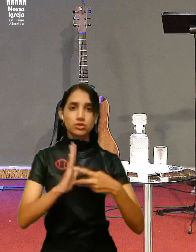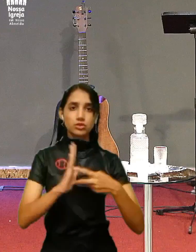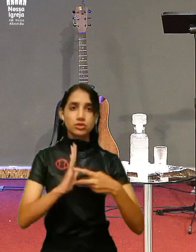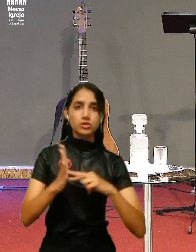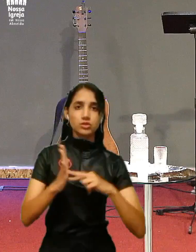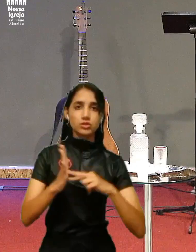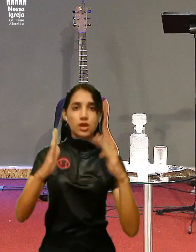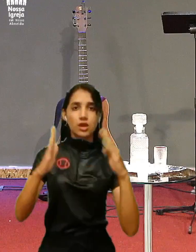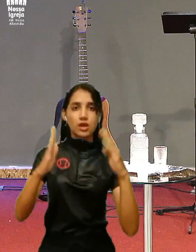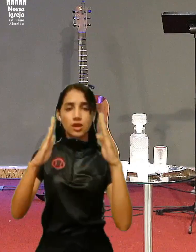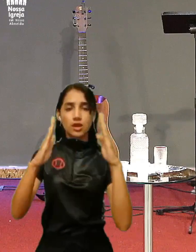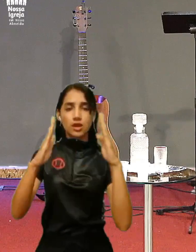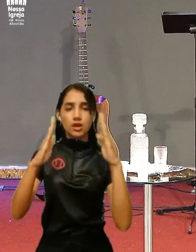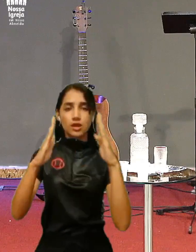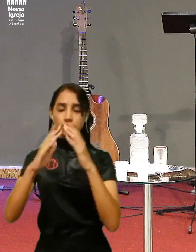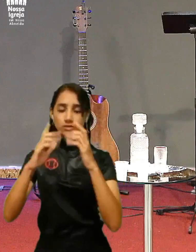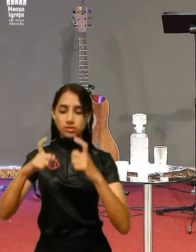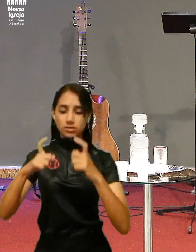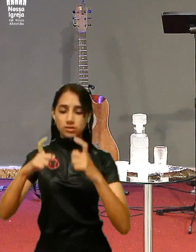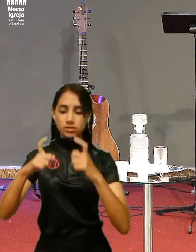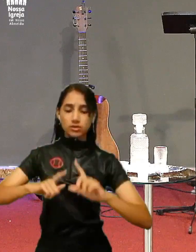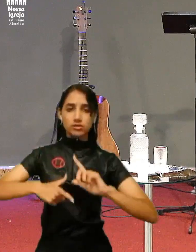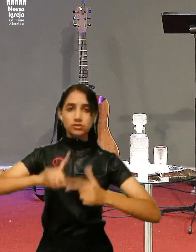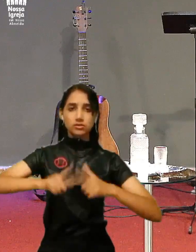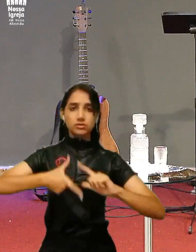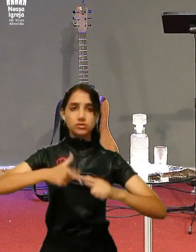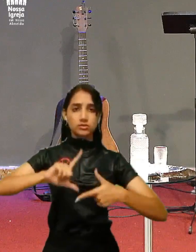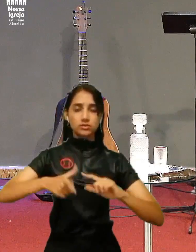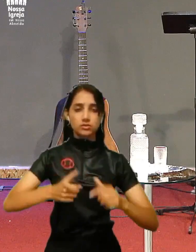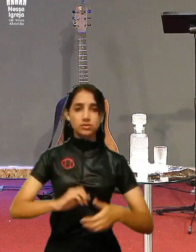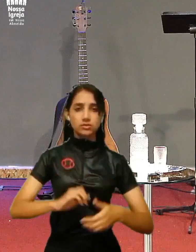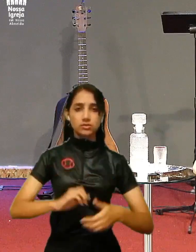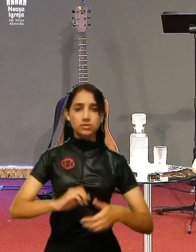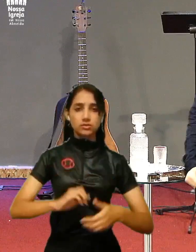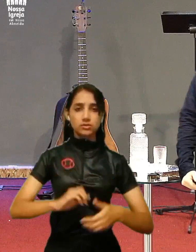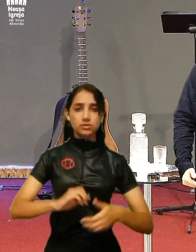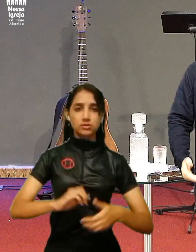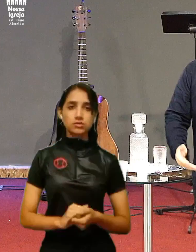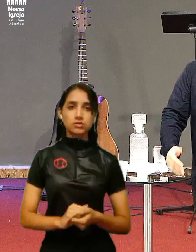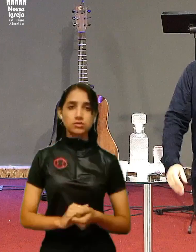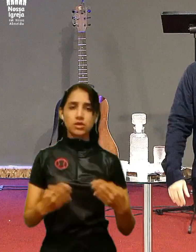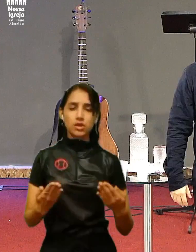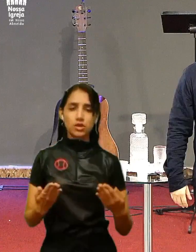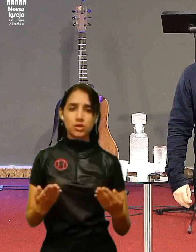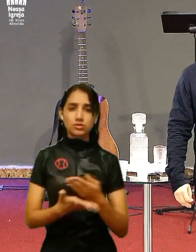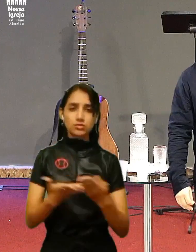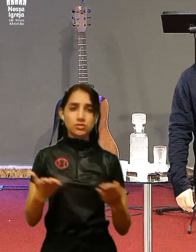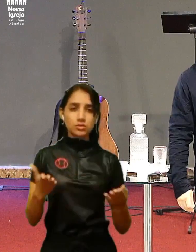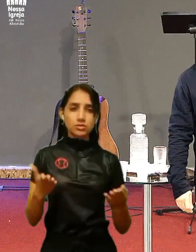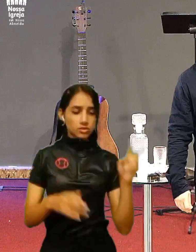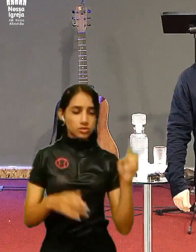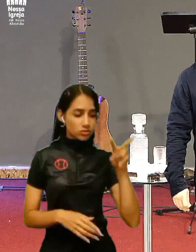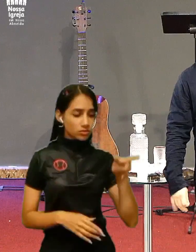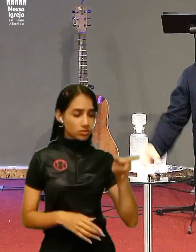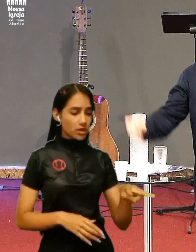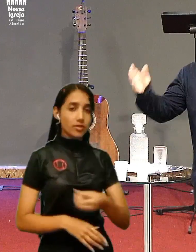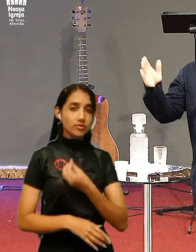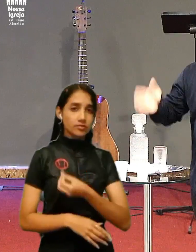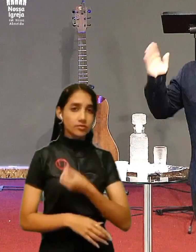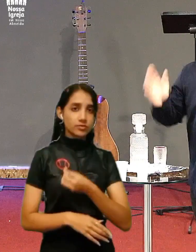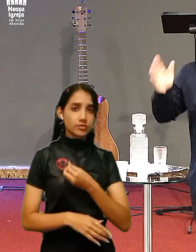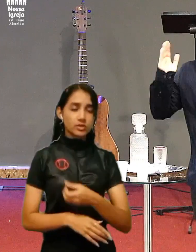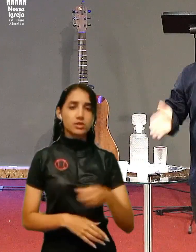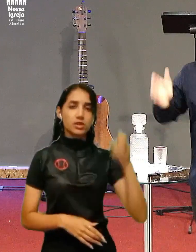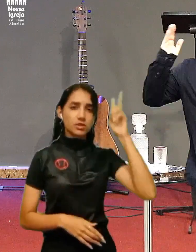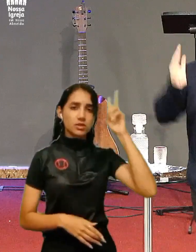Irmãos, quando vocês olham para a vida desse homem, Ezequiel, esse homem sofreu demais por causa do povo. Esse homem passou